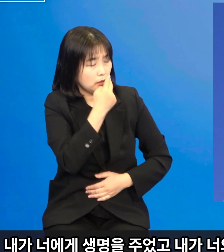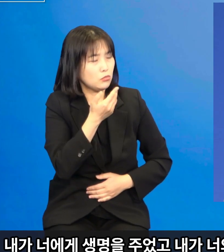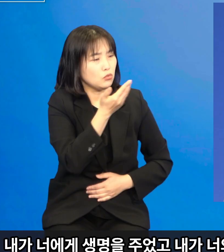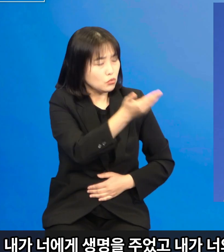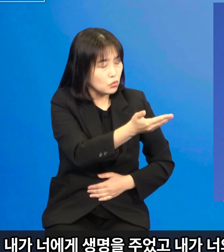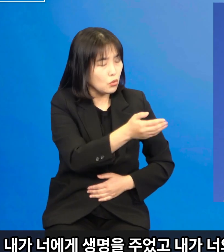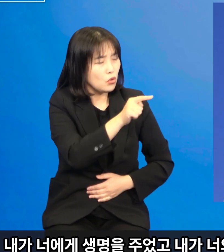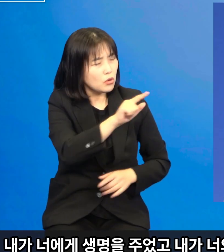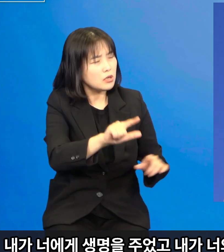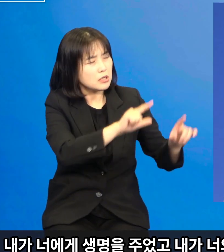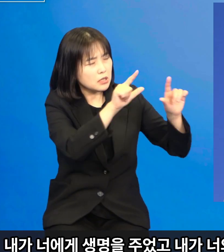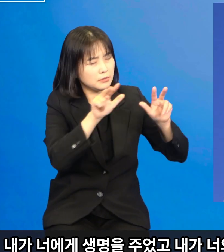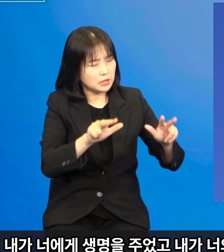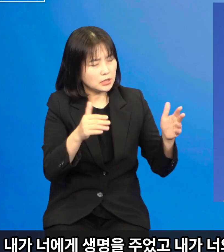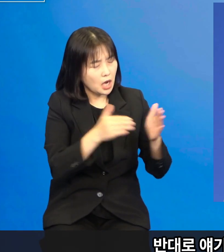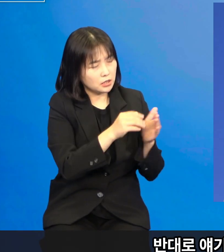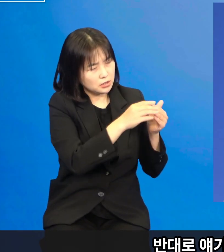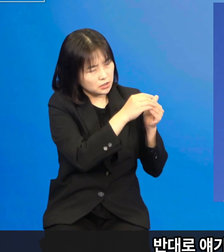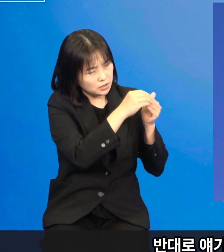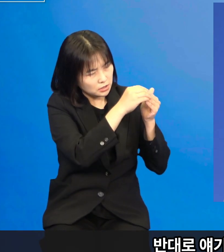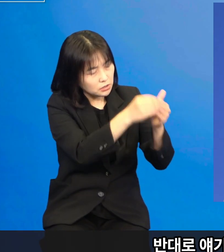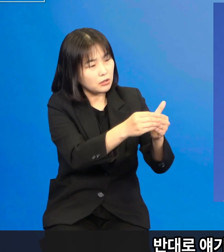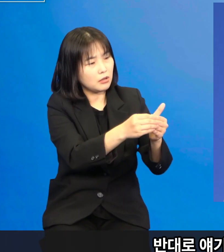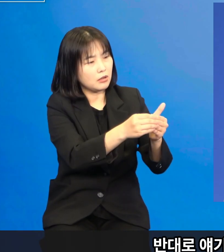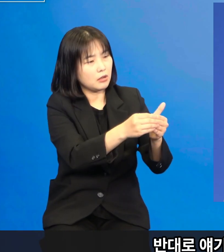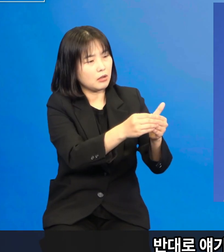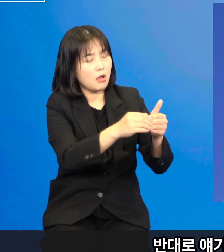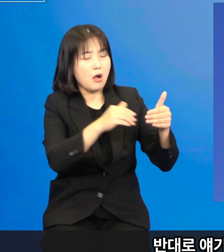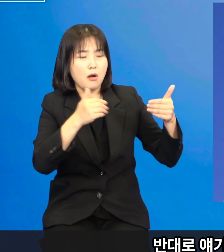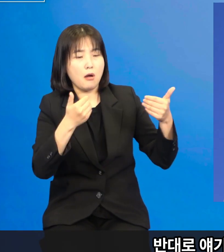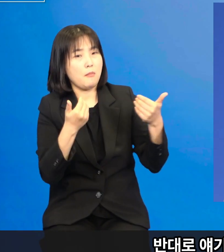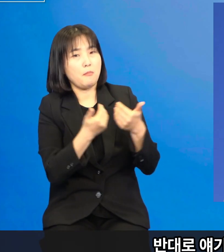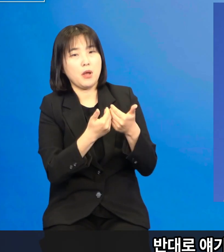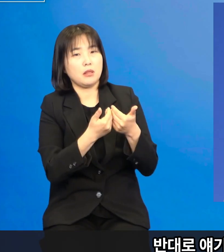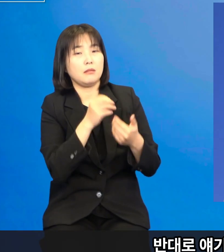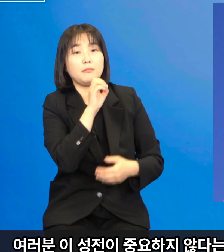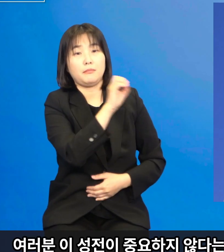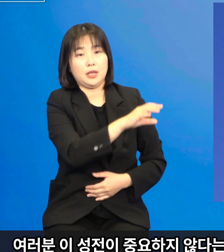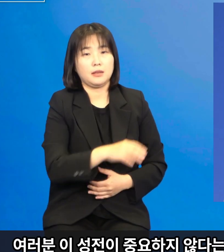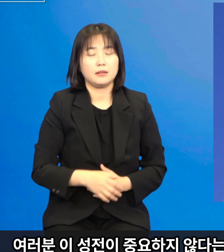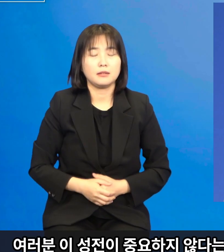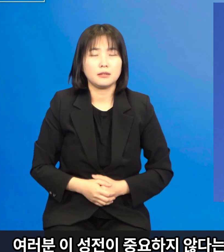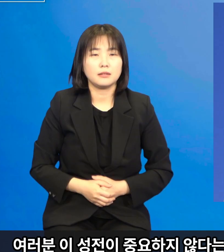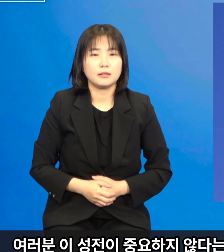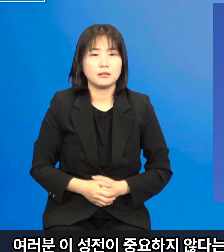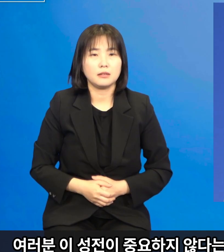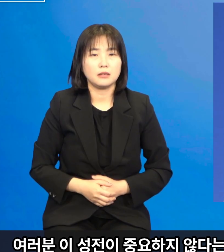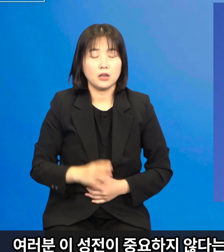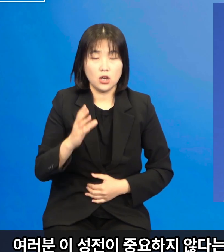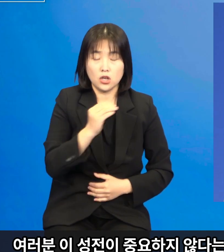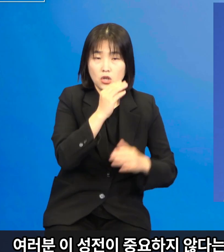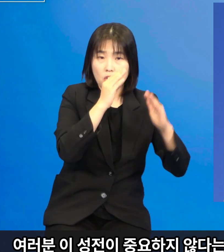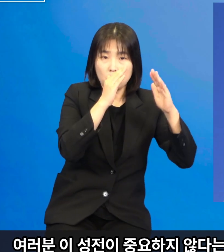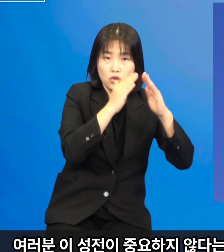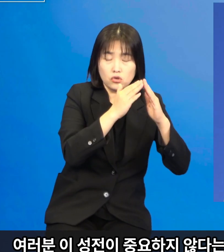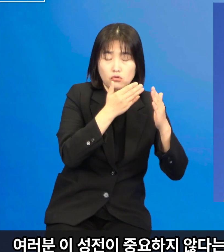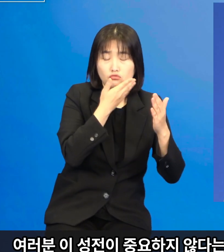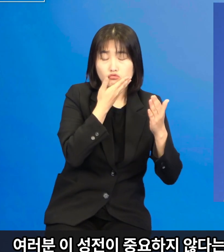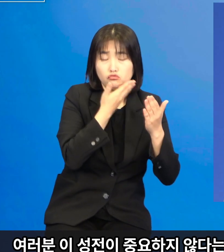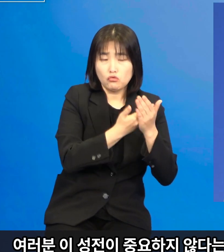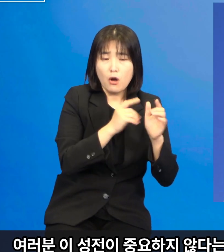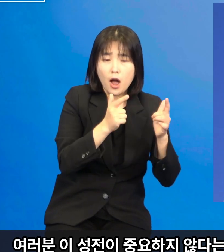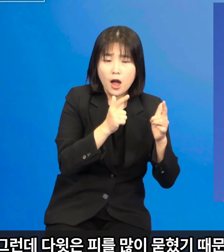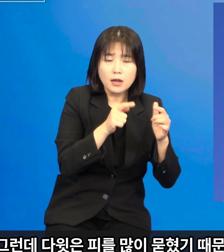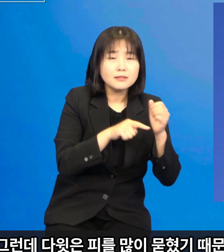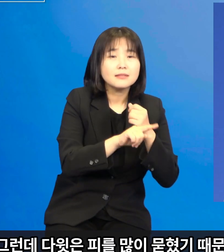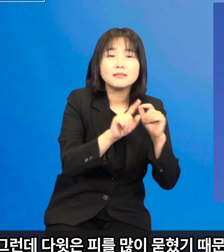내가 너의 삶을 지금까지 인도해 주었다 라고 반대로 얘기하시는 거죠. 여러분, 이 성전이 중요하지 않다는 게 아니에요. 성전을